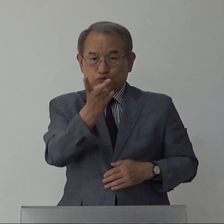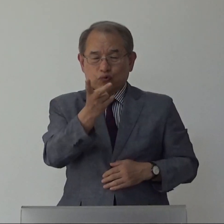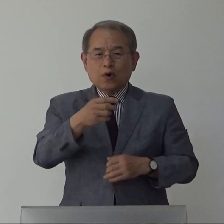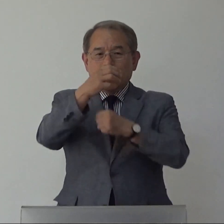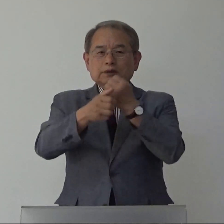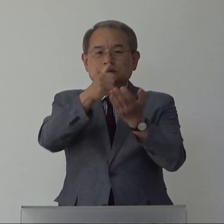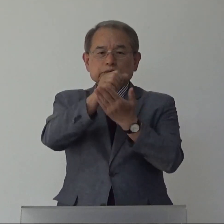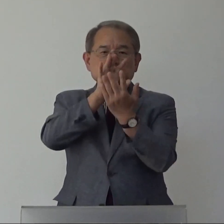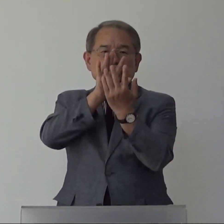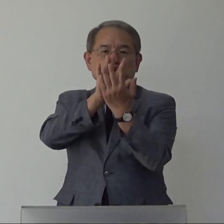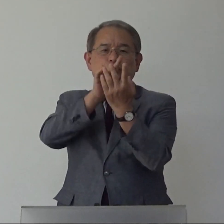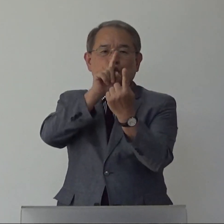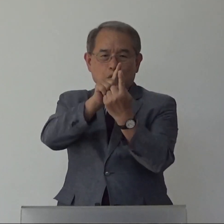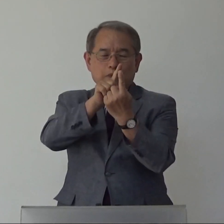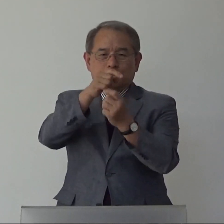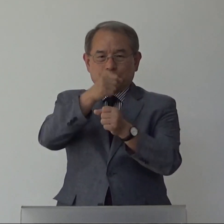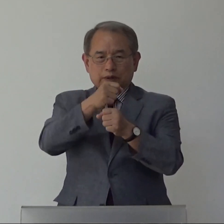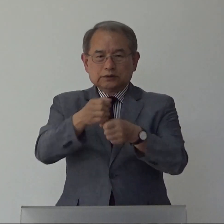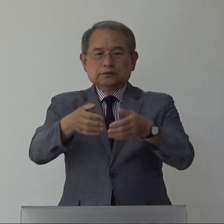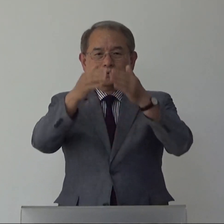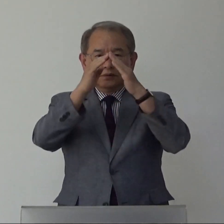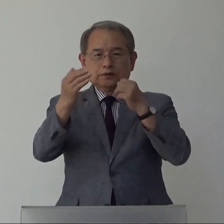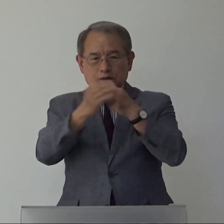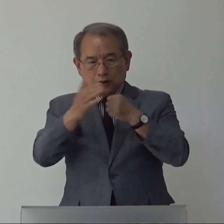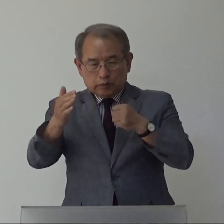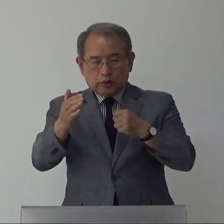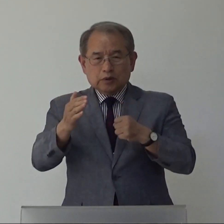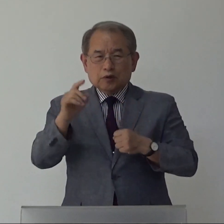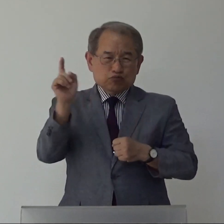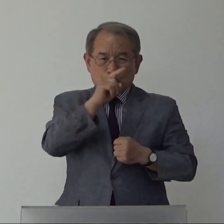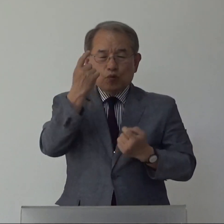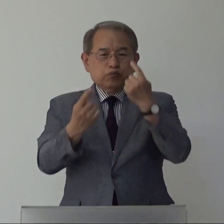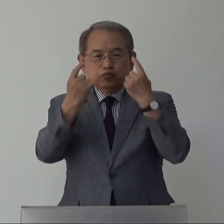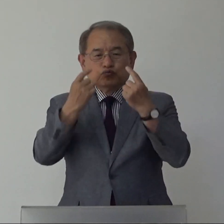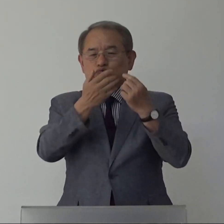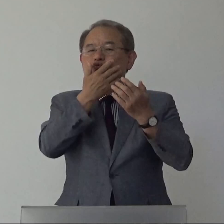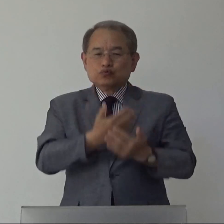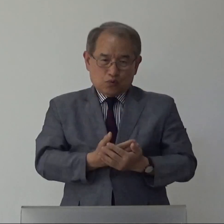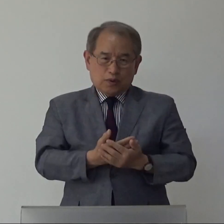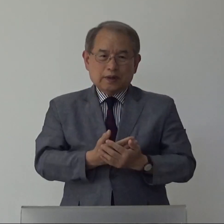피로 세워진 교회라 부릅니다.